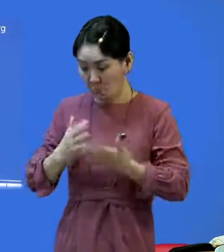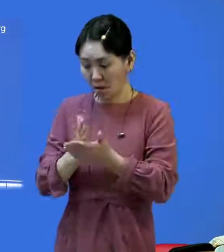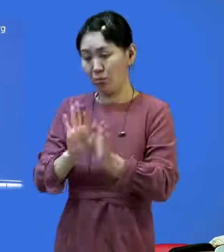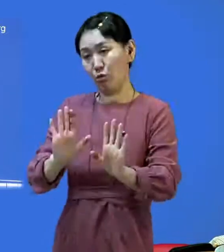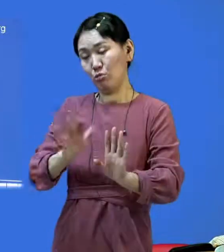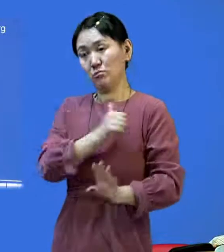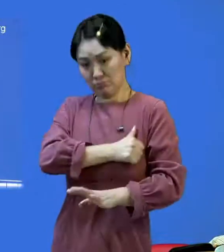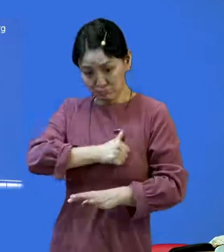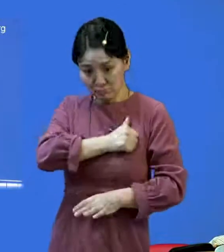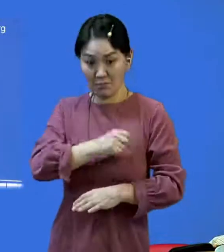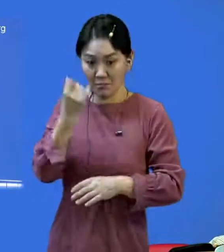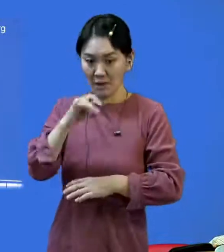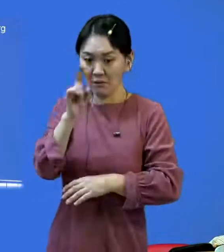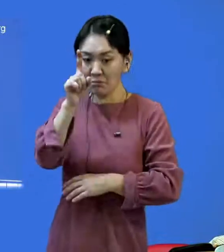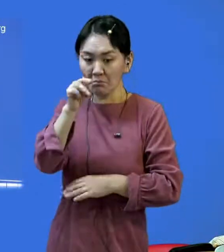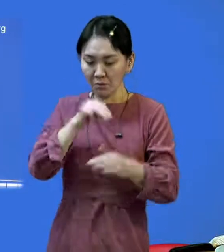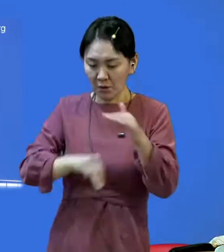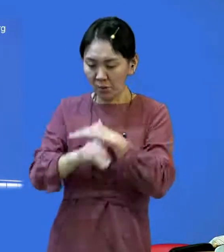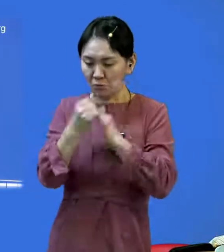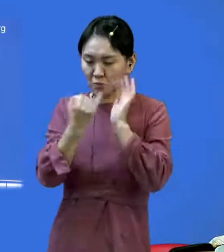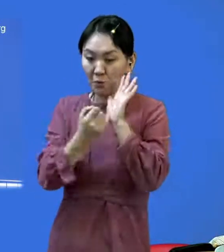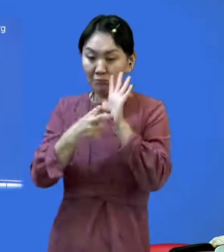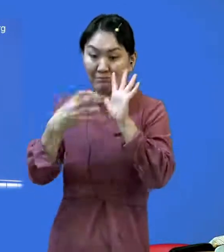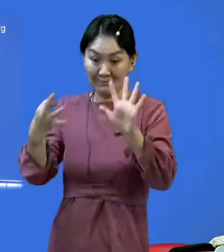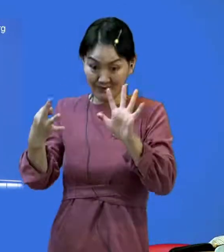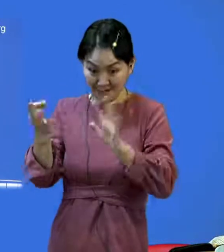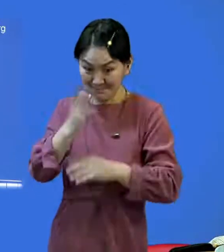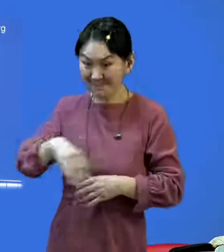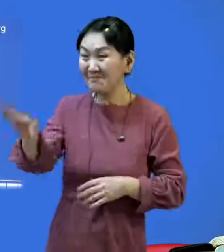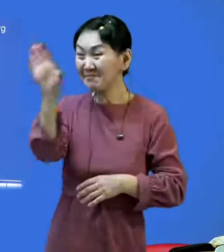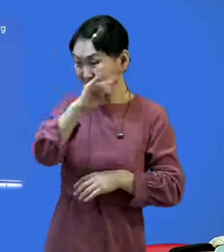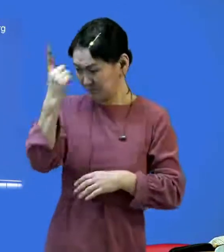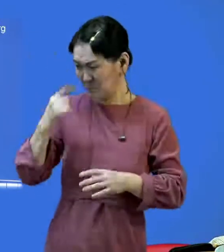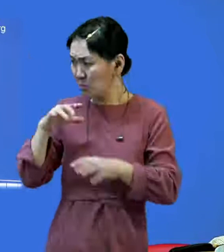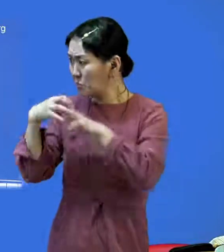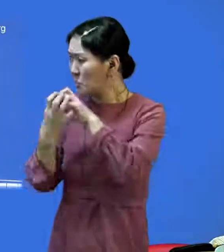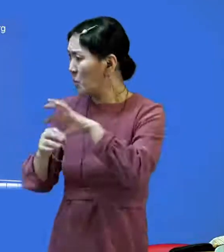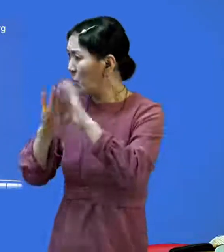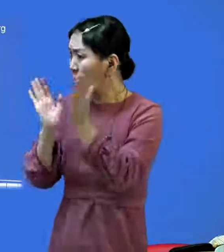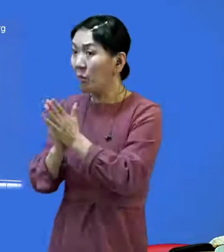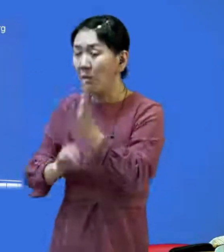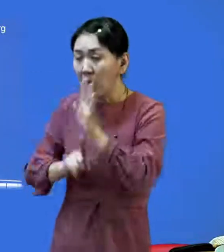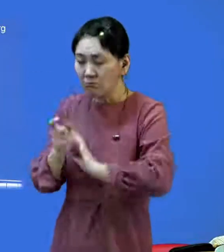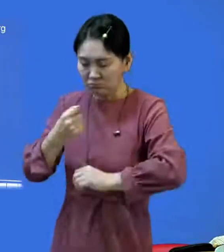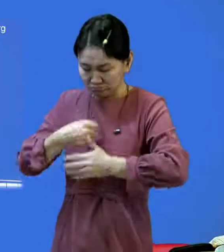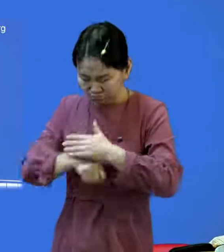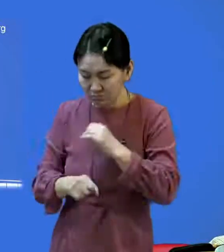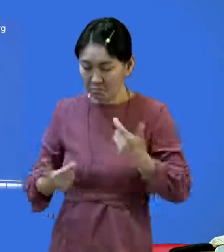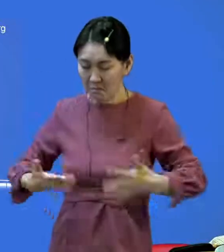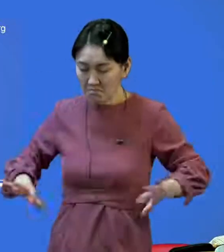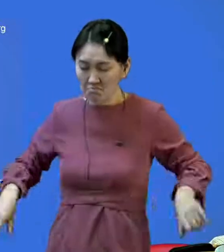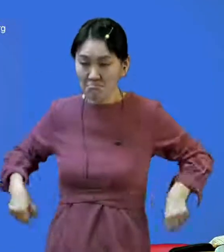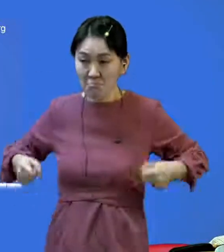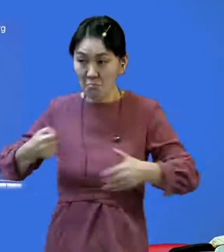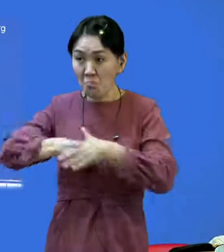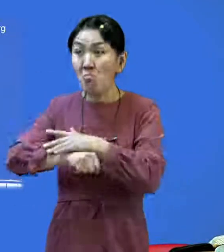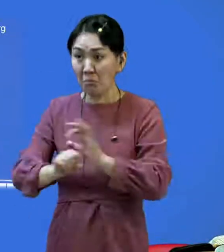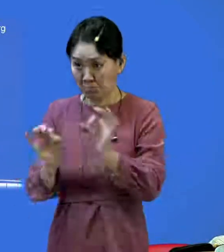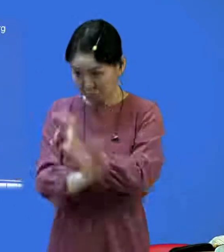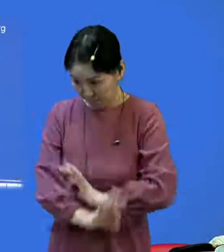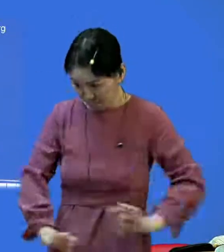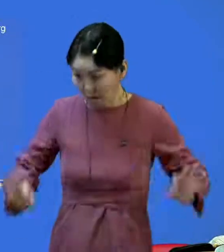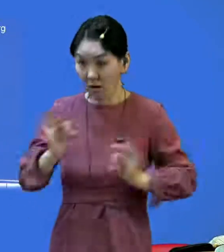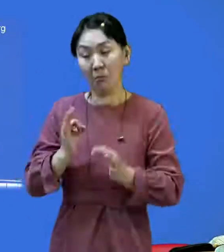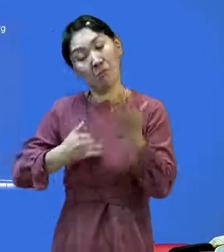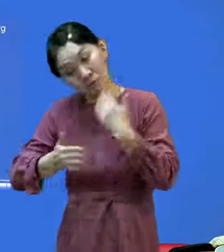хангалуун бай гэдэг. 1-р Тимотей 6:8 байна. Учир нь бид ертөнцид юу ч авчираагүй мөн юу ч авч гарахгүй.